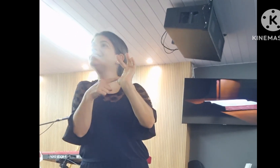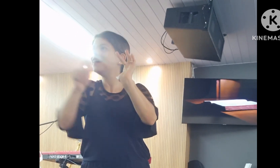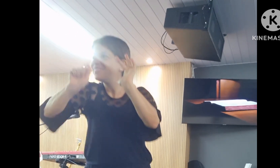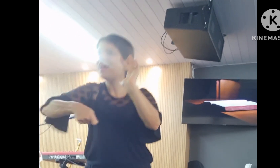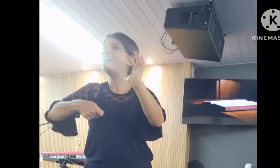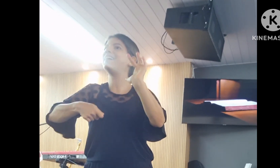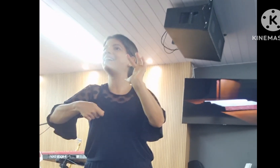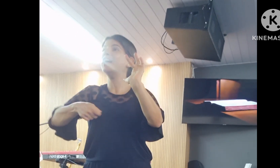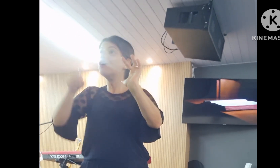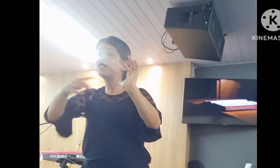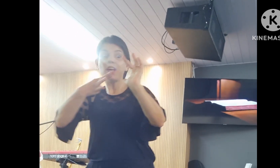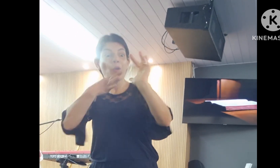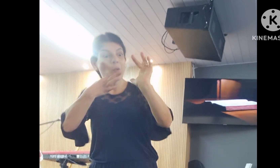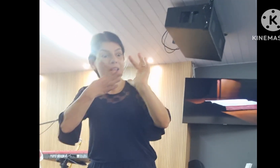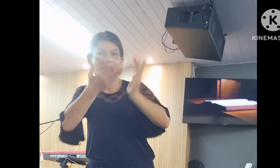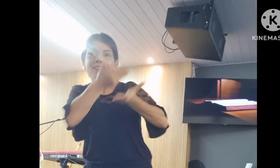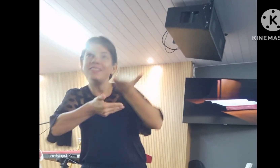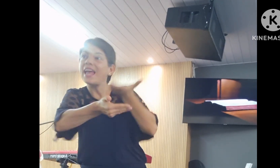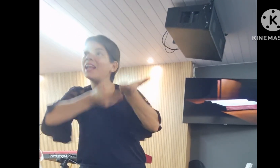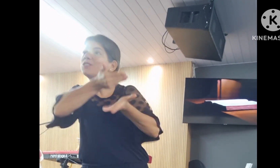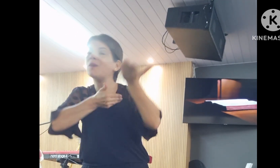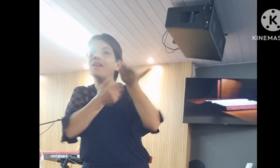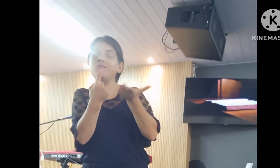Você passou a ter comunhão com Deus.